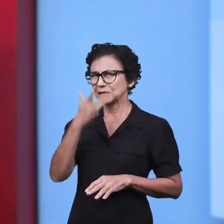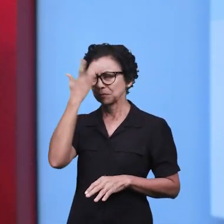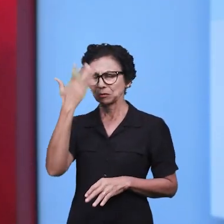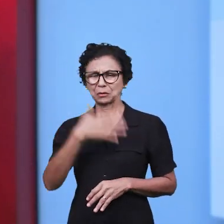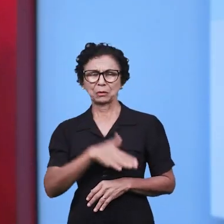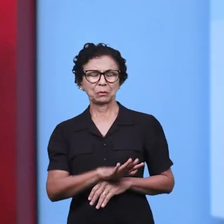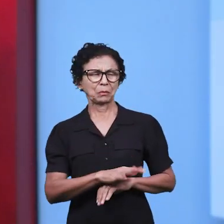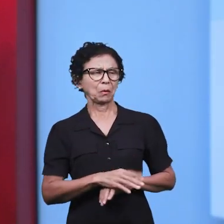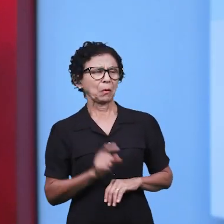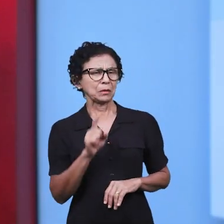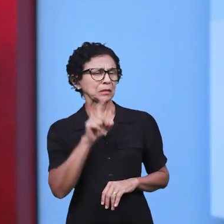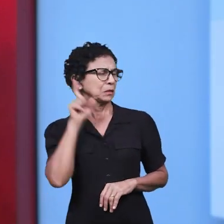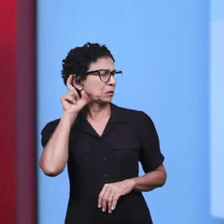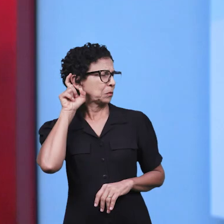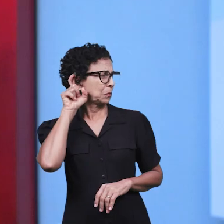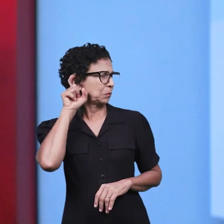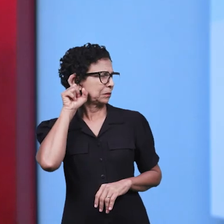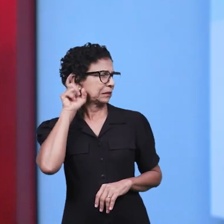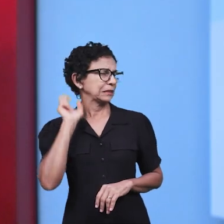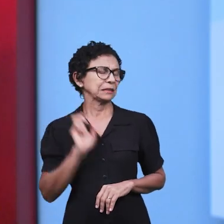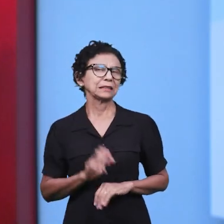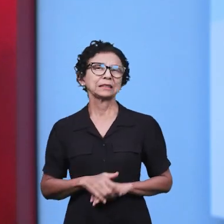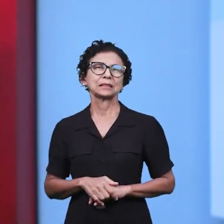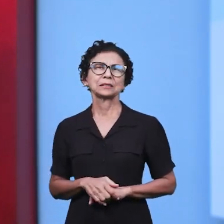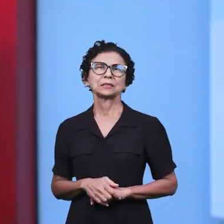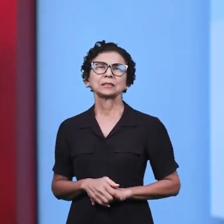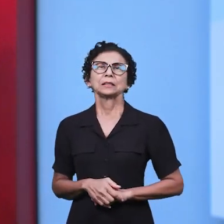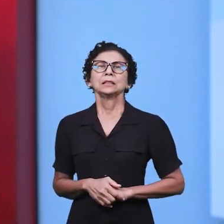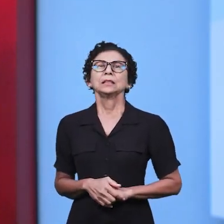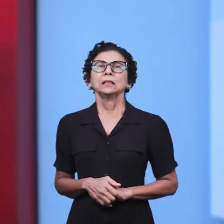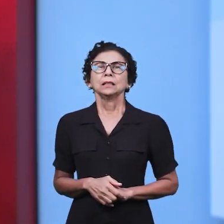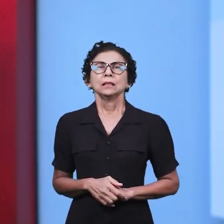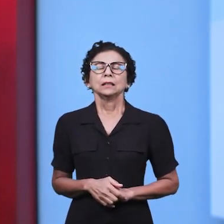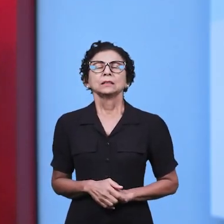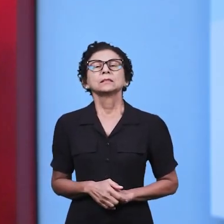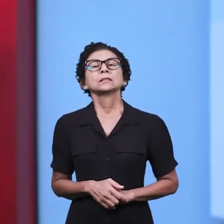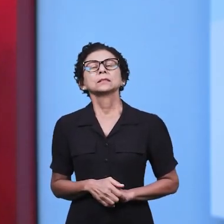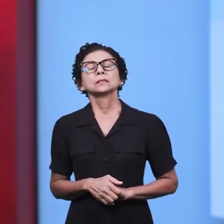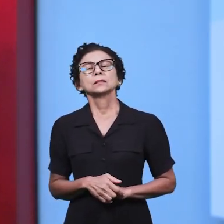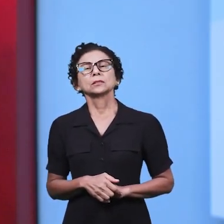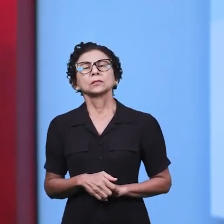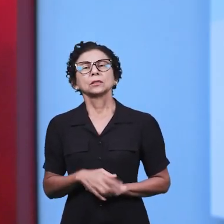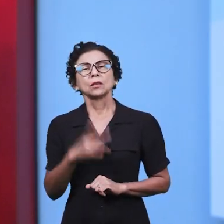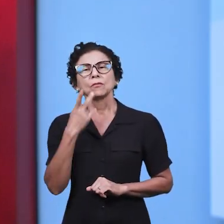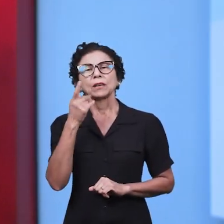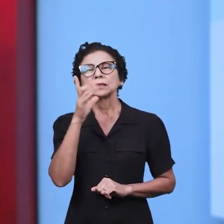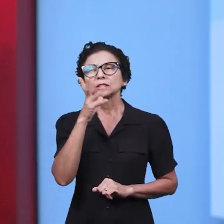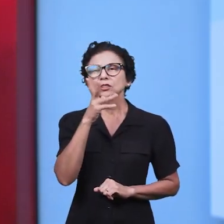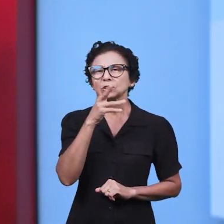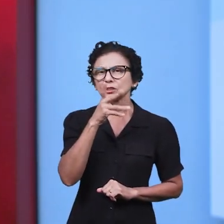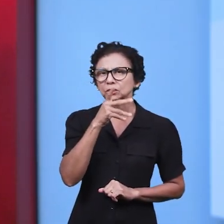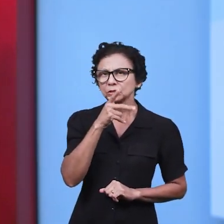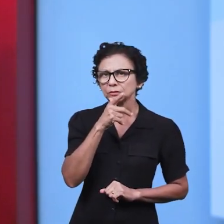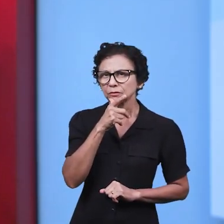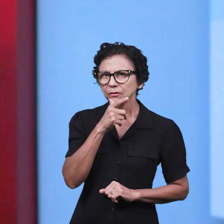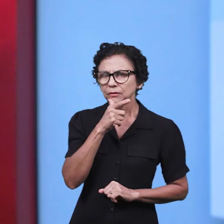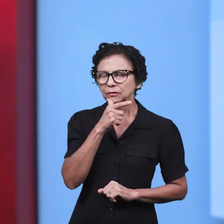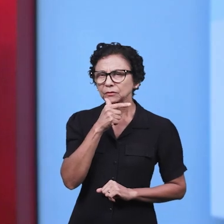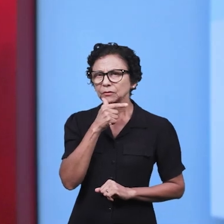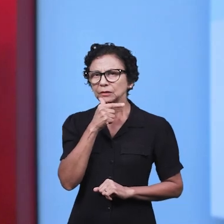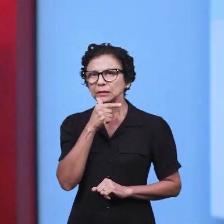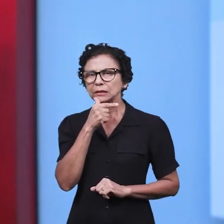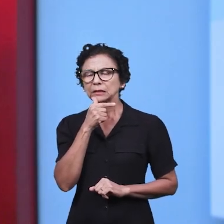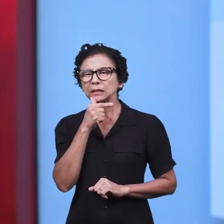tem alguma questão auditiva, utilize dessas técnicas, falar mais devagar, pausadamente, na mesma